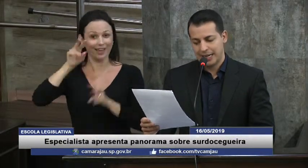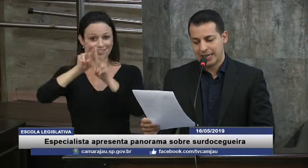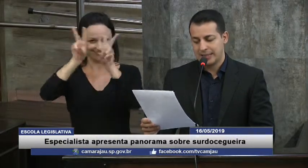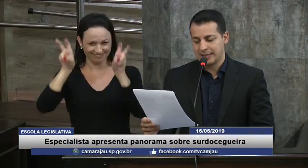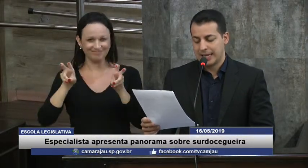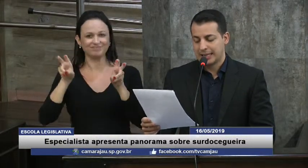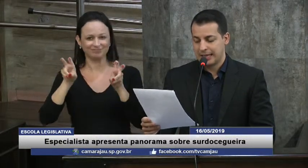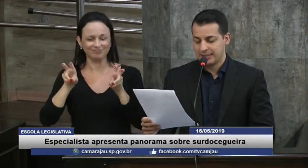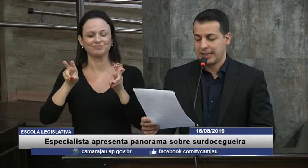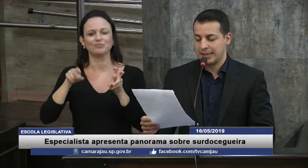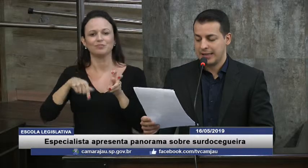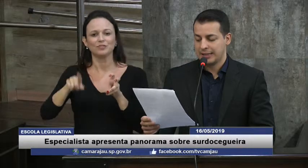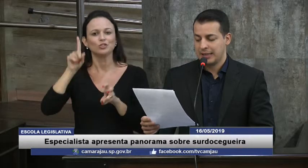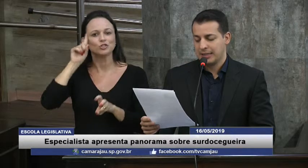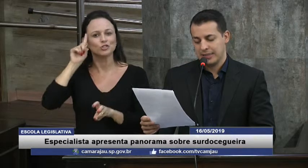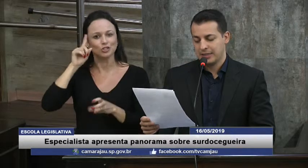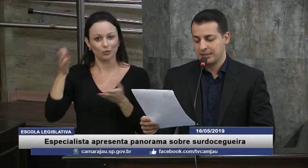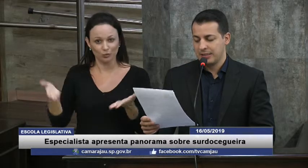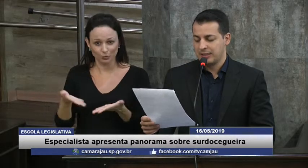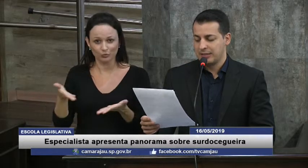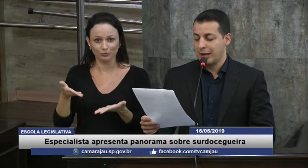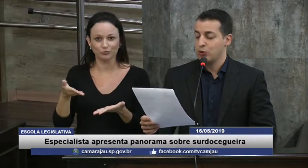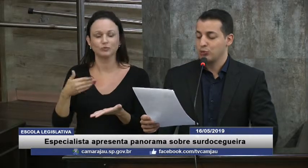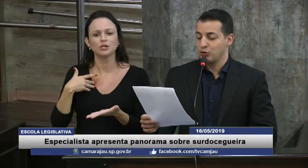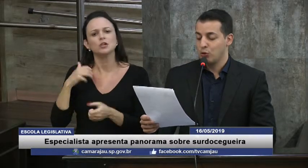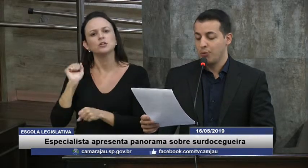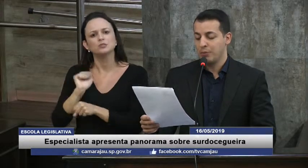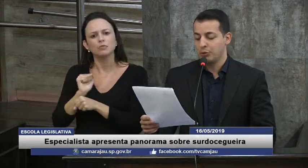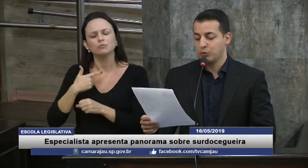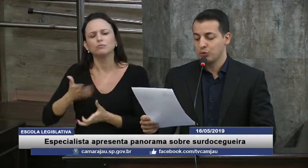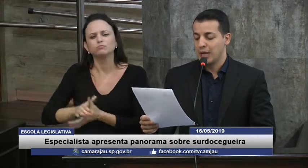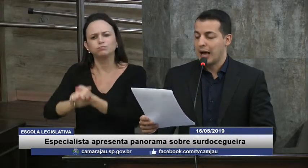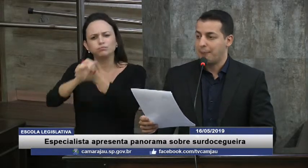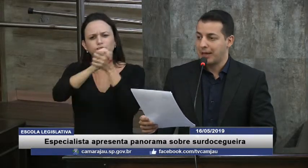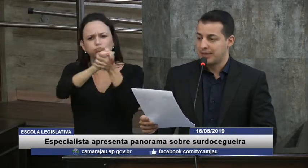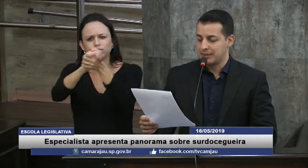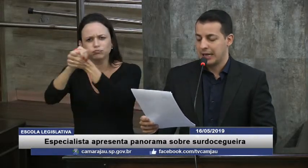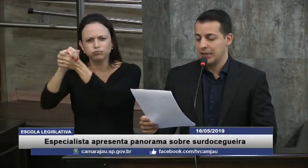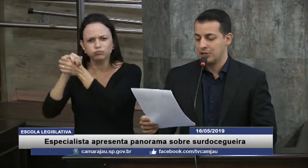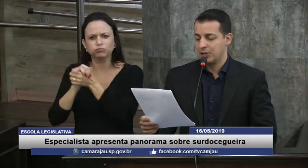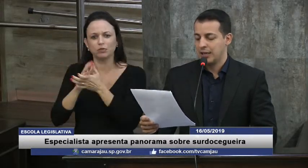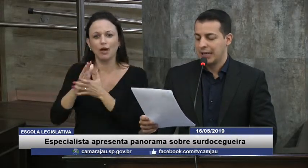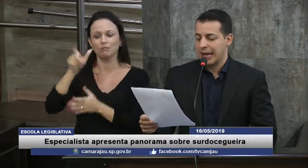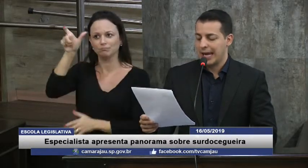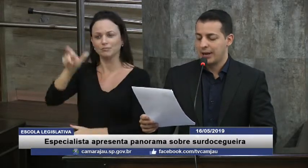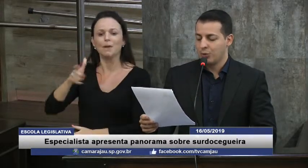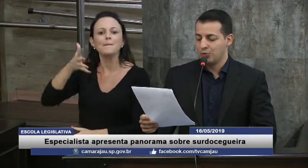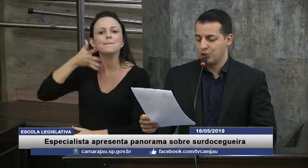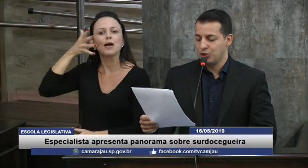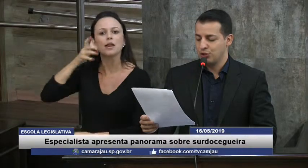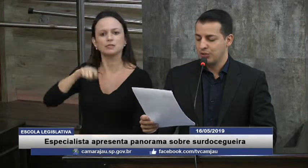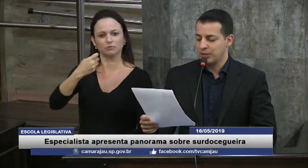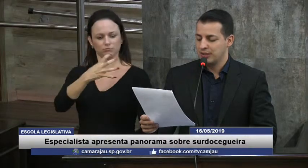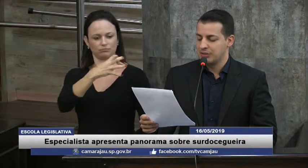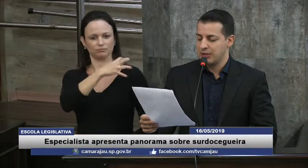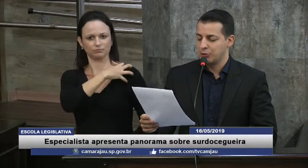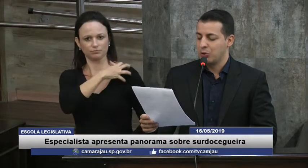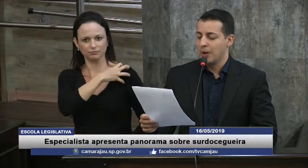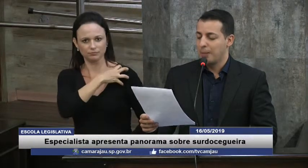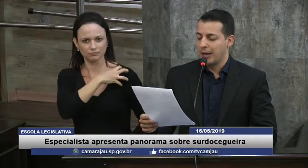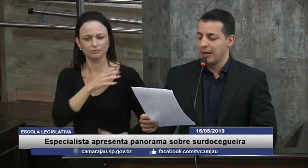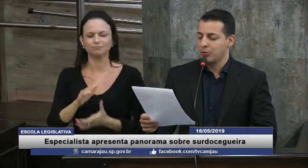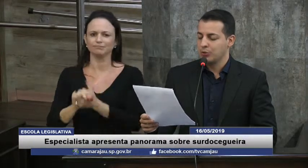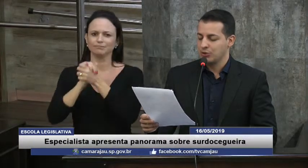que será realizada nesta data, e assim externo os meus cumprimentos à palestrante Lara Gontijo,